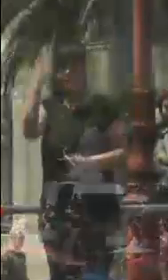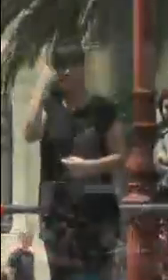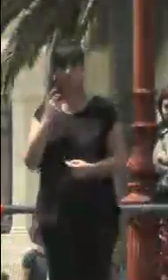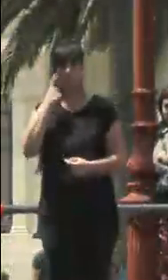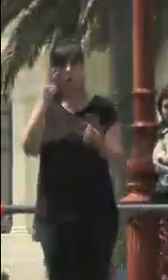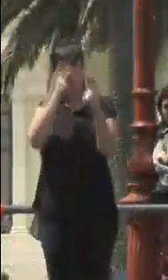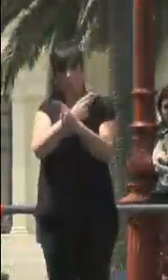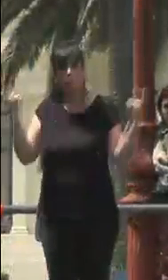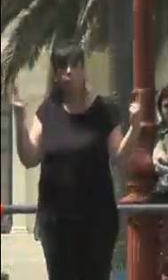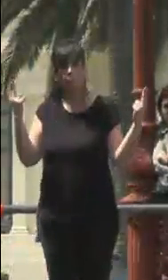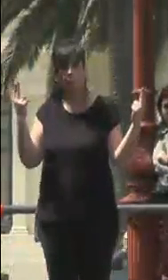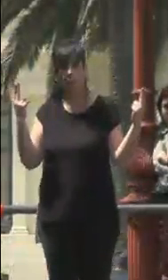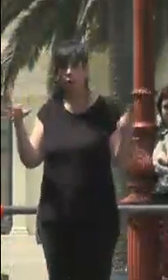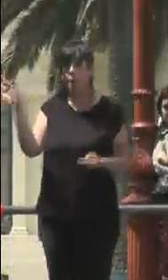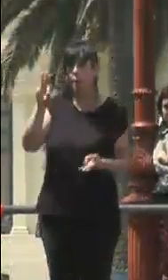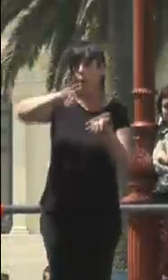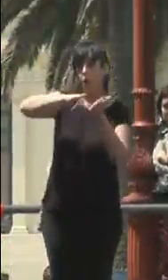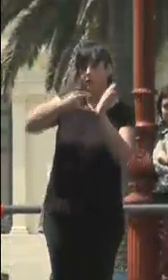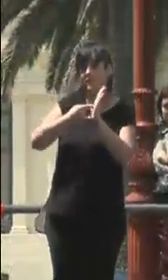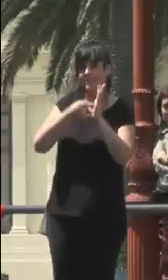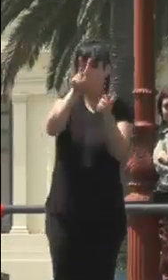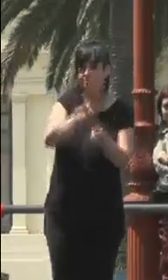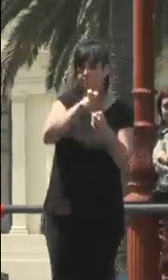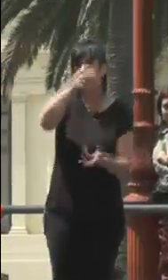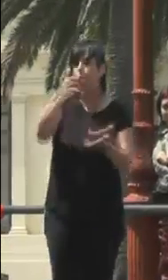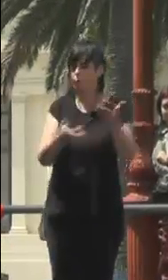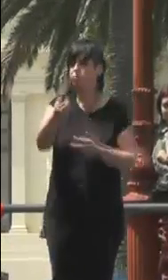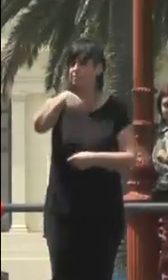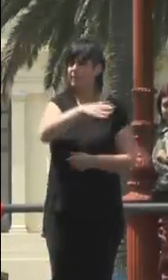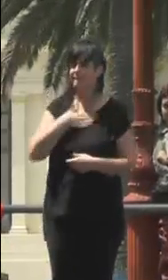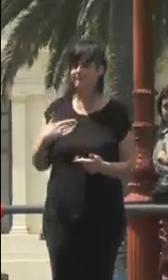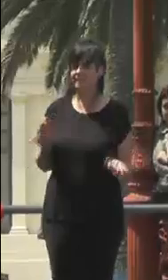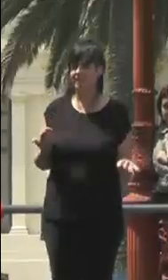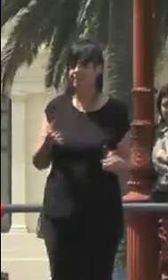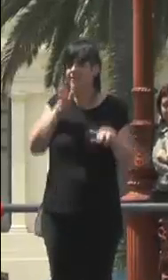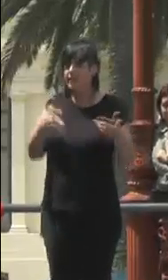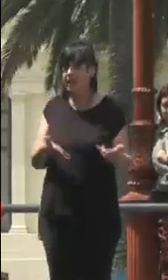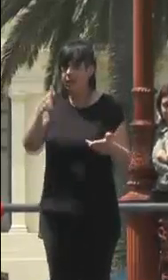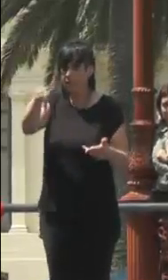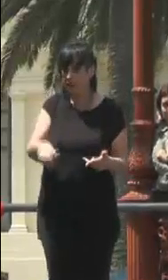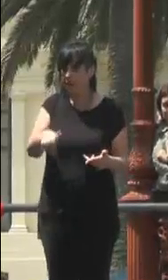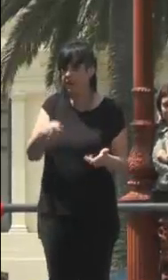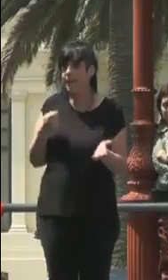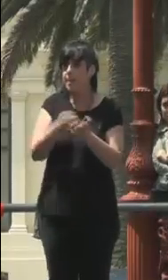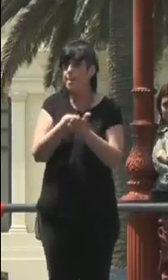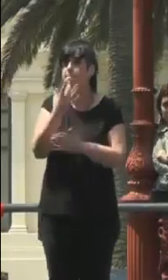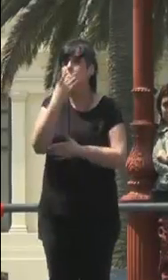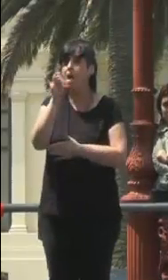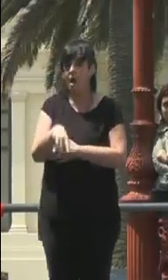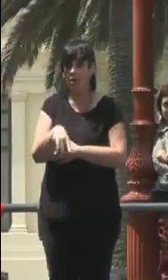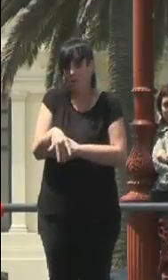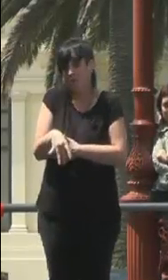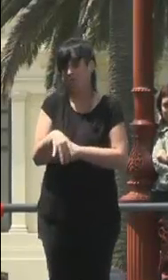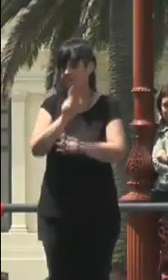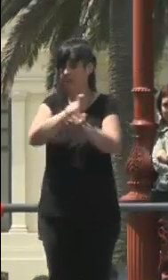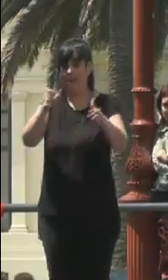pública, nos xogamos un sistema tributario xusto. Agora, neste país, pagan os Juan Pueblo nas arcas